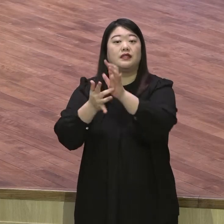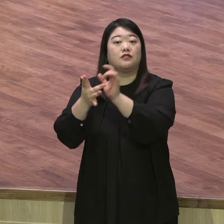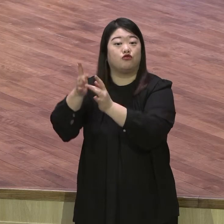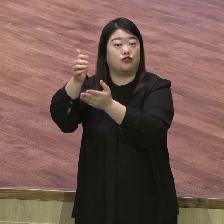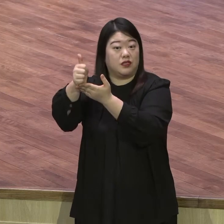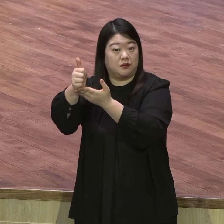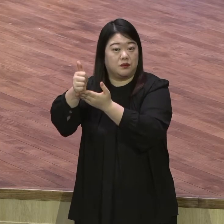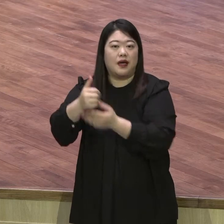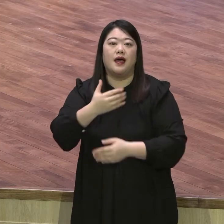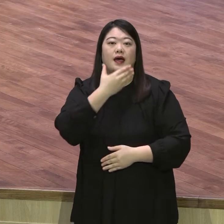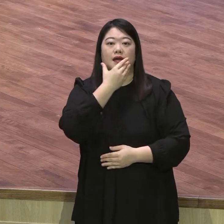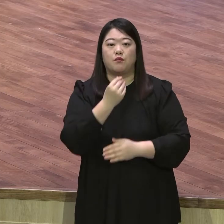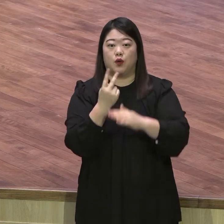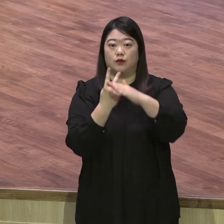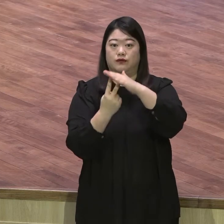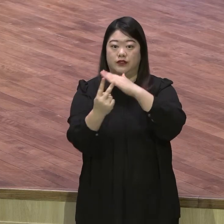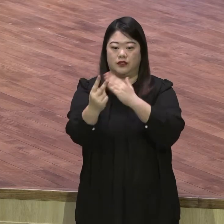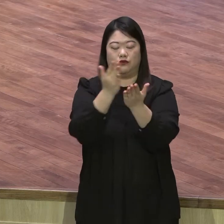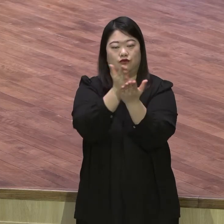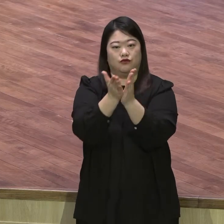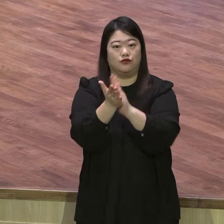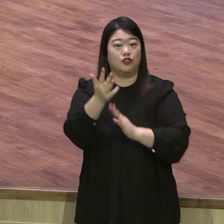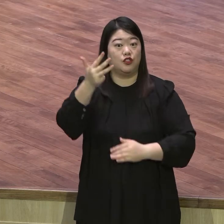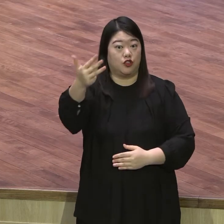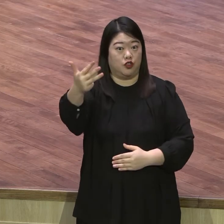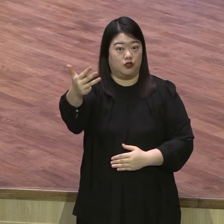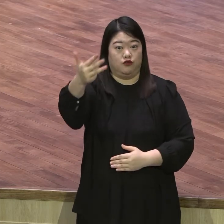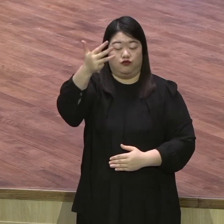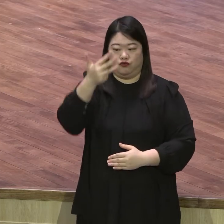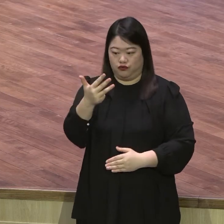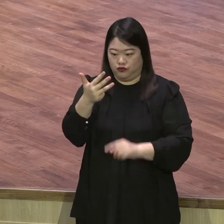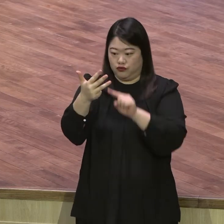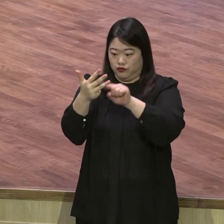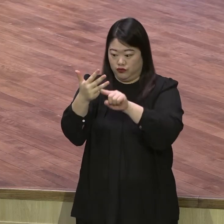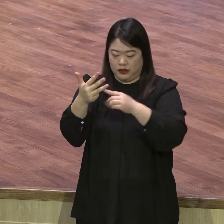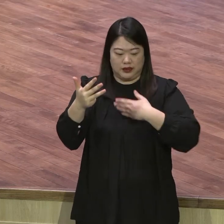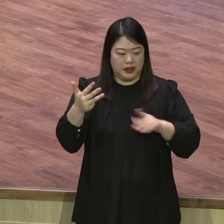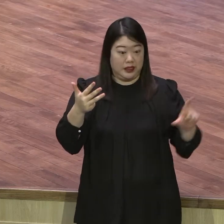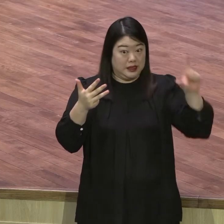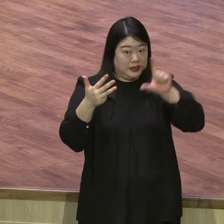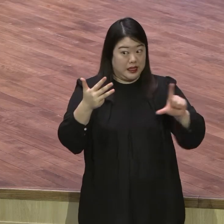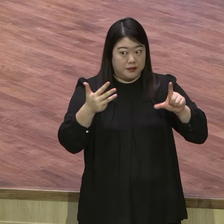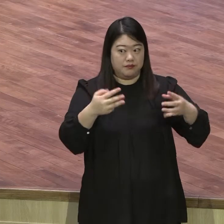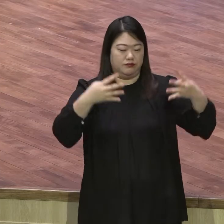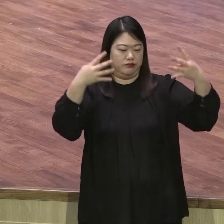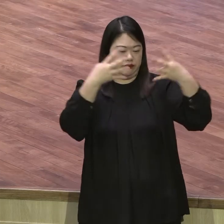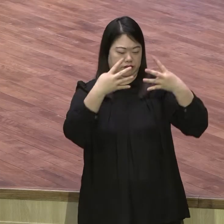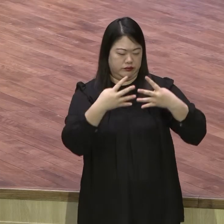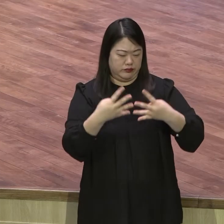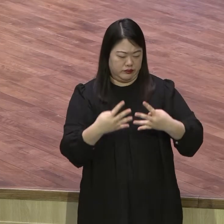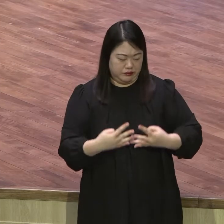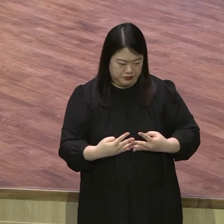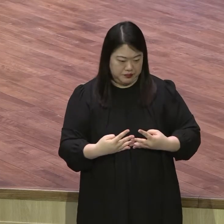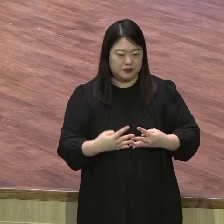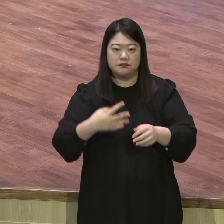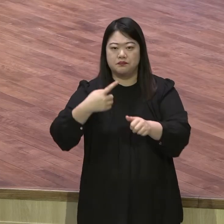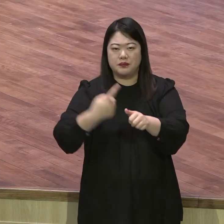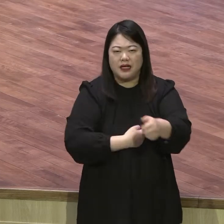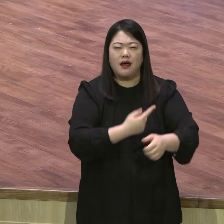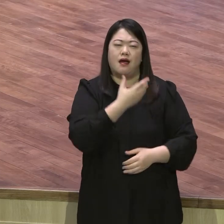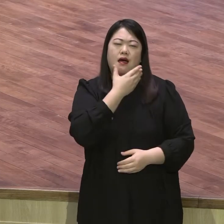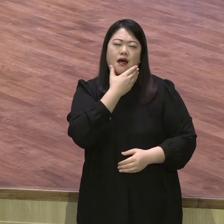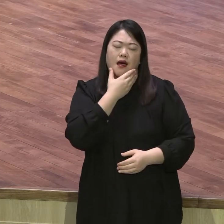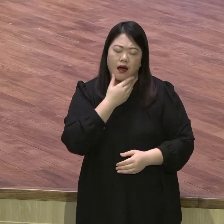비전을 삶의 현장에서 사실적으로 실현하면서 성경적 행복자의 삶